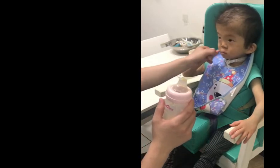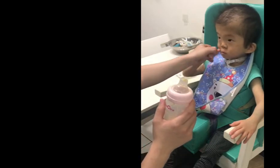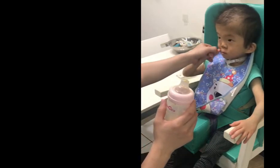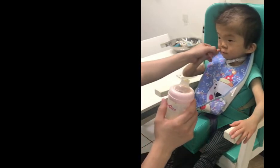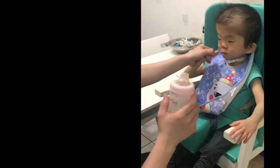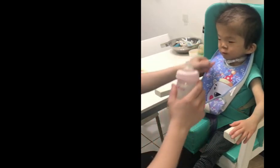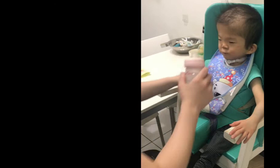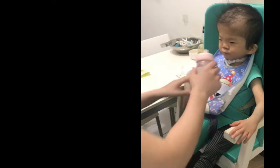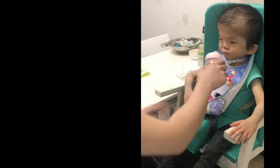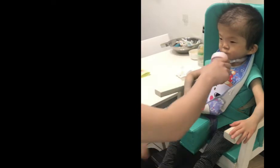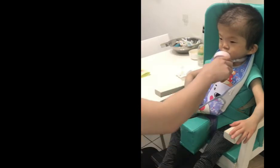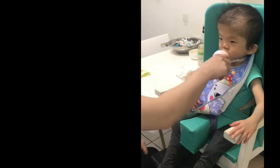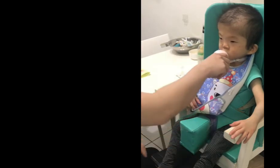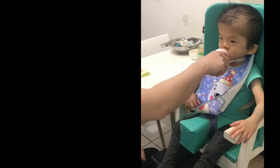喝喝，